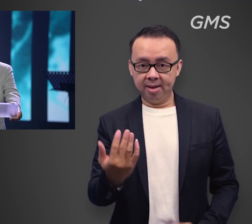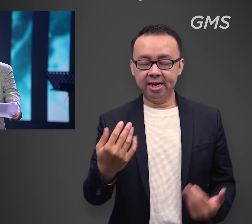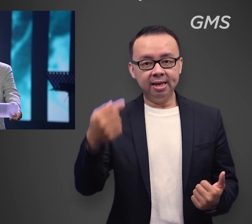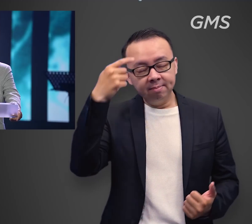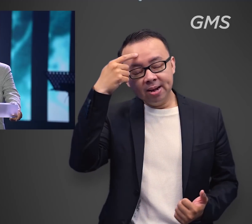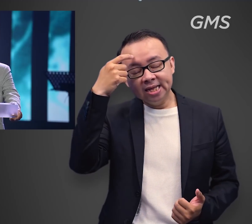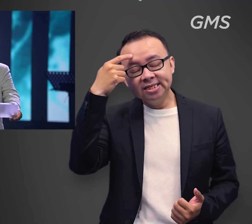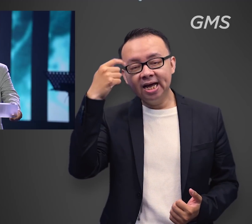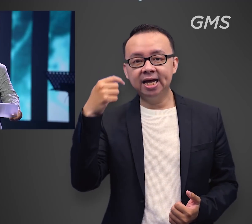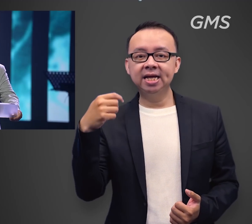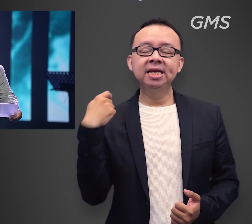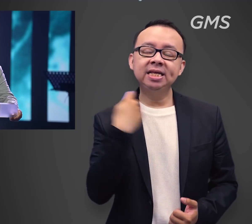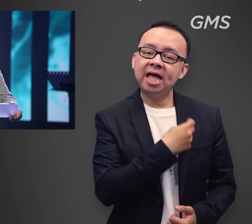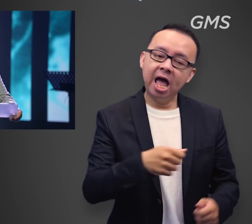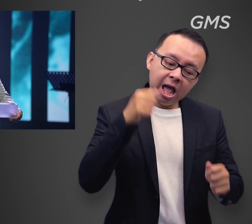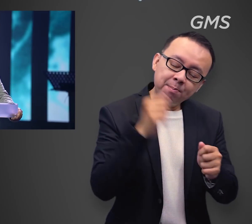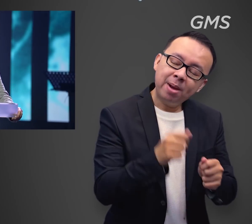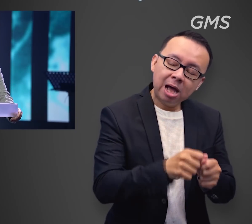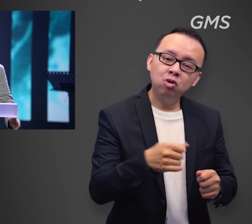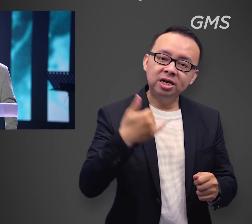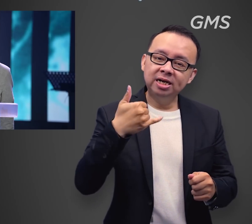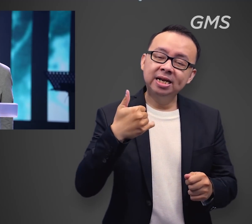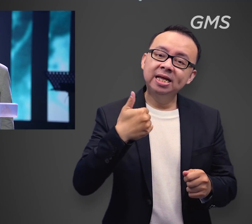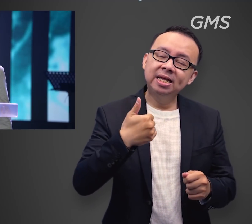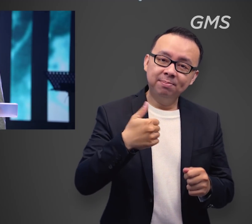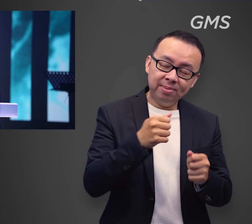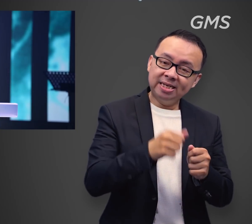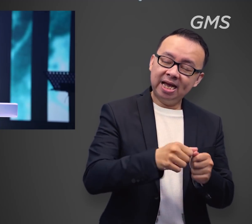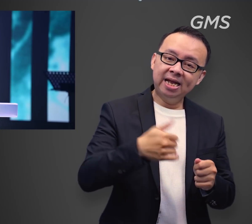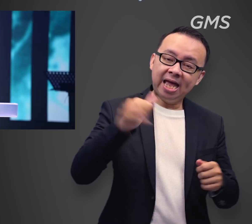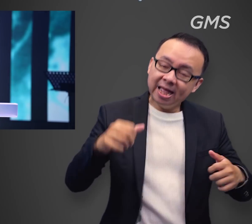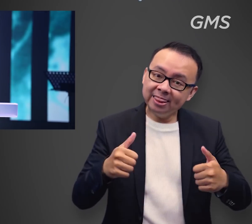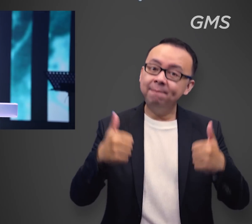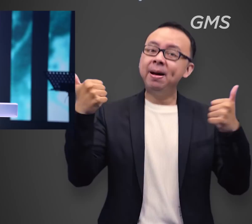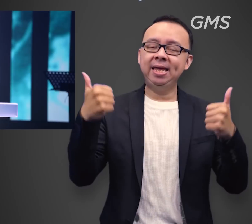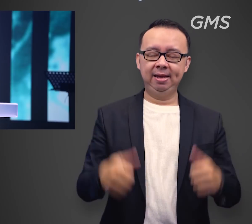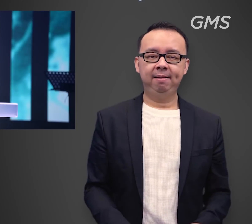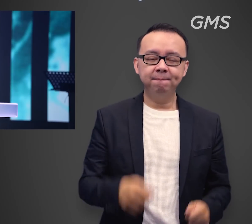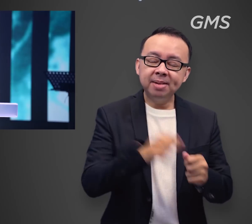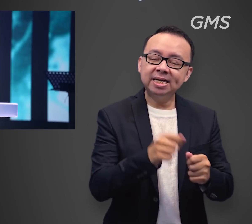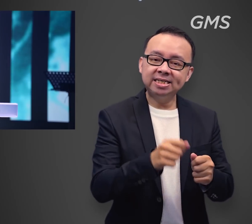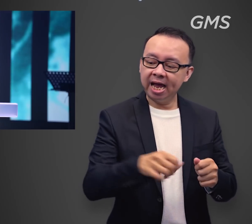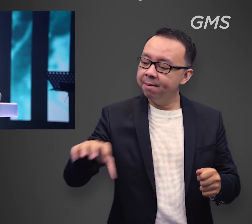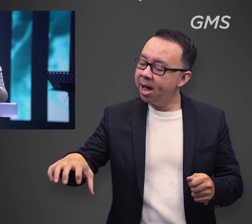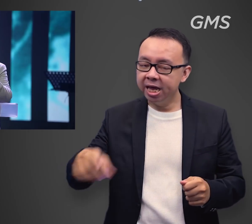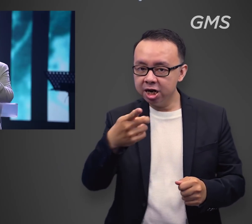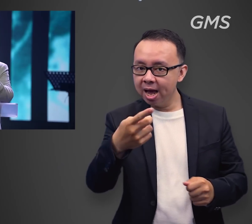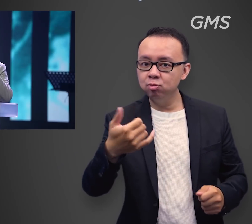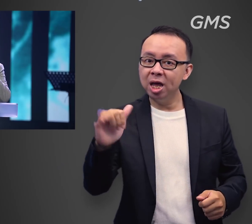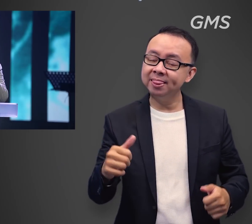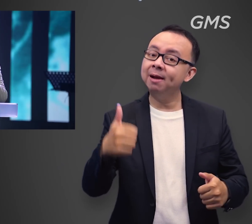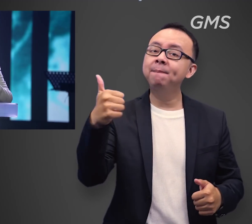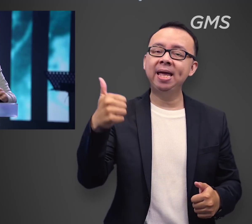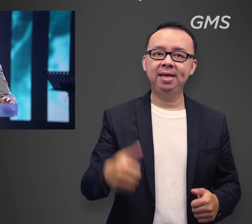begini, melakukan bagianmu yang terbaik. Amin saudara. Melakukan bagianmu yang terbaik. Kata iman,